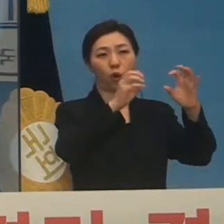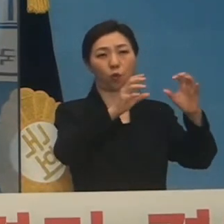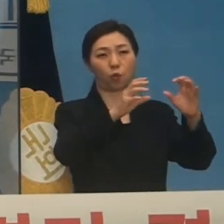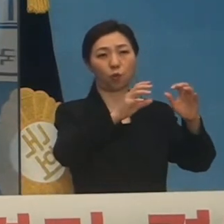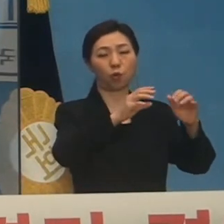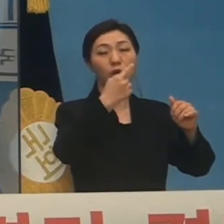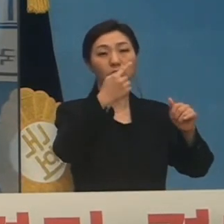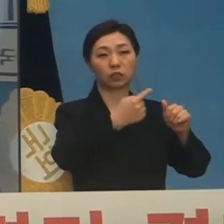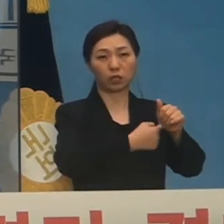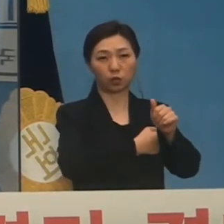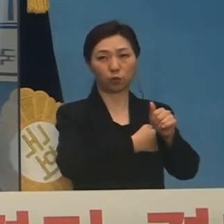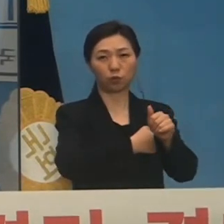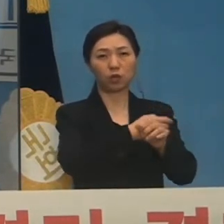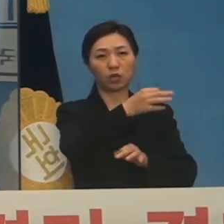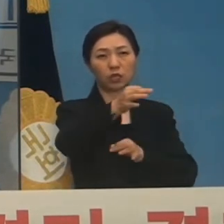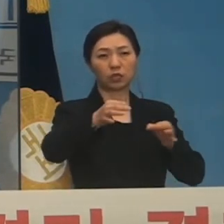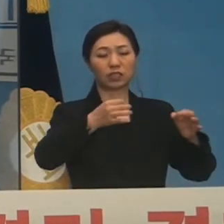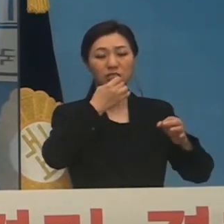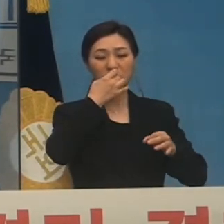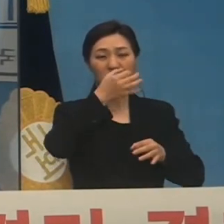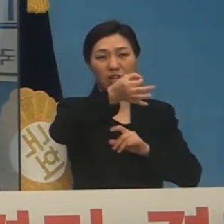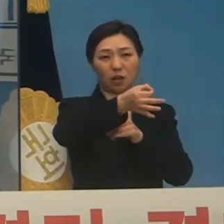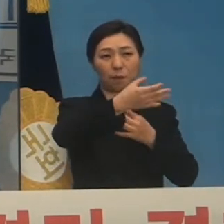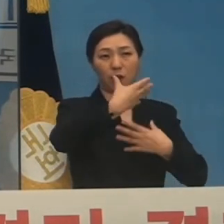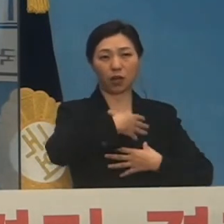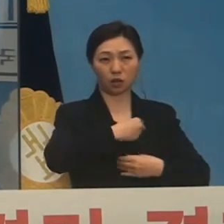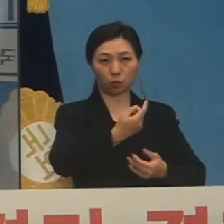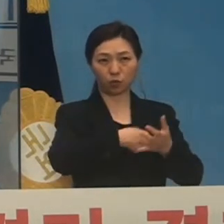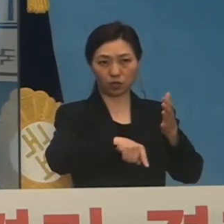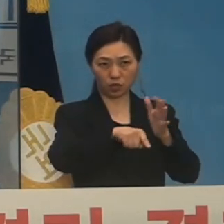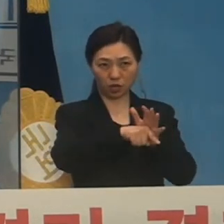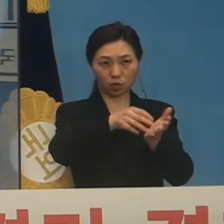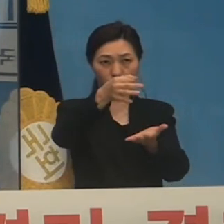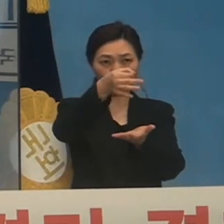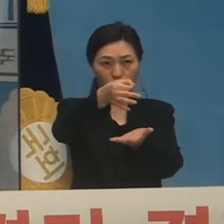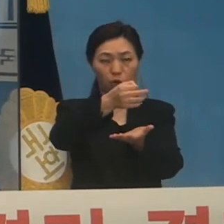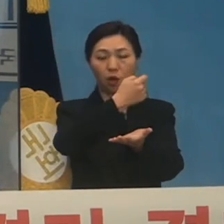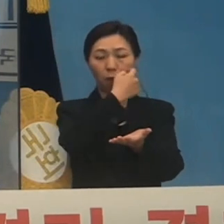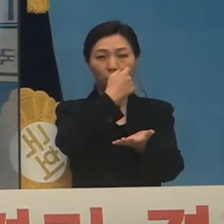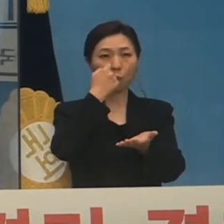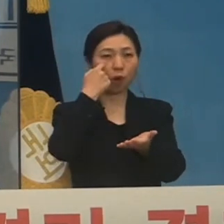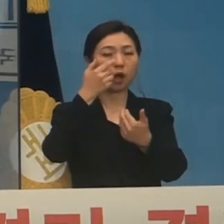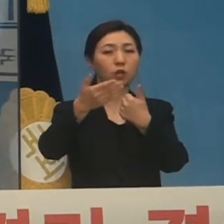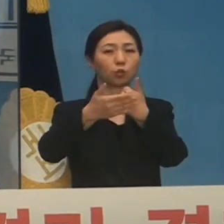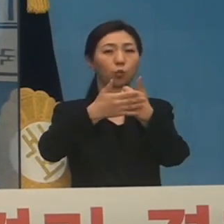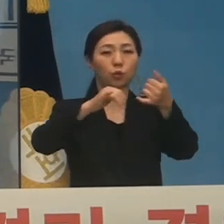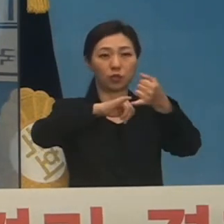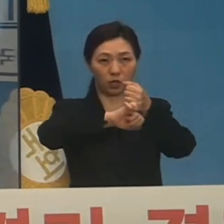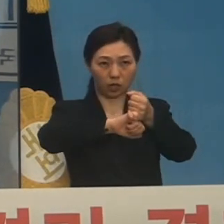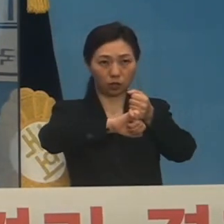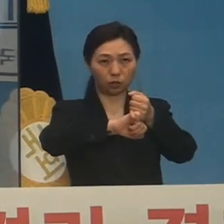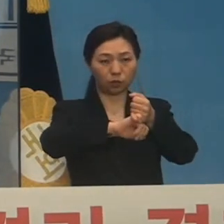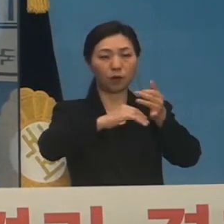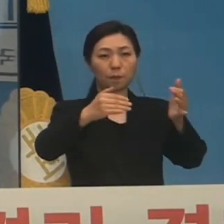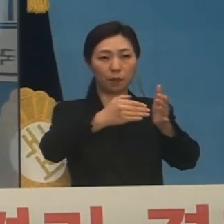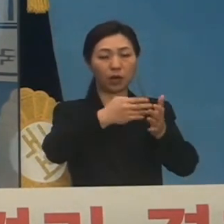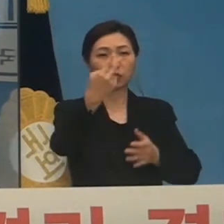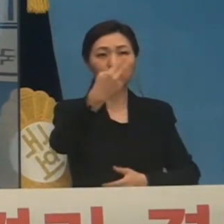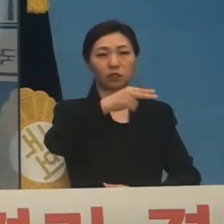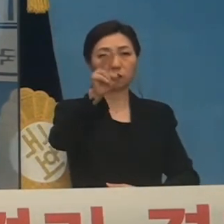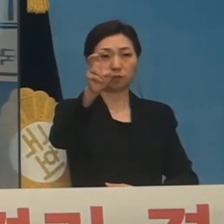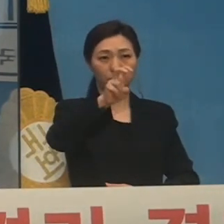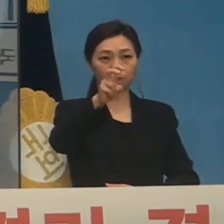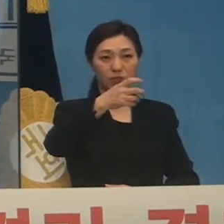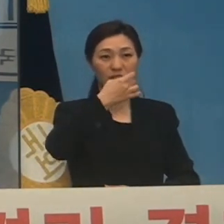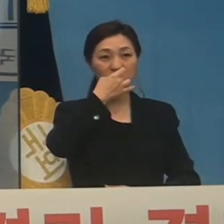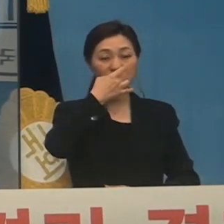자동 시장정리 쌀값 안정을 통한 소득보전이라는 약속을 하며 2020년